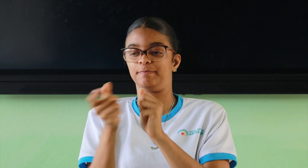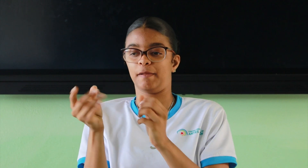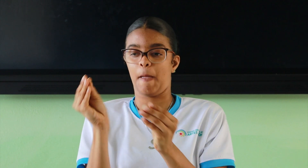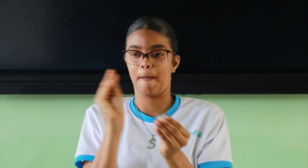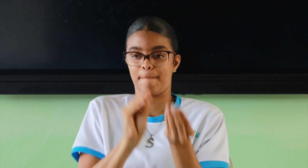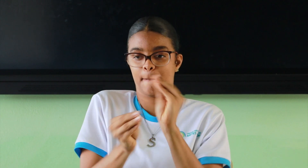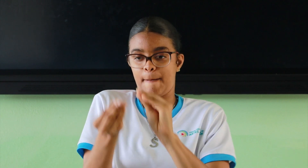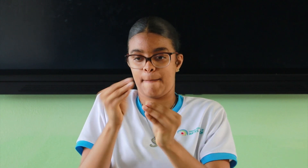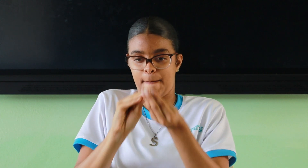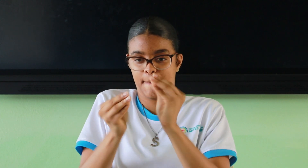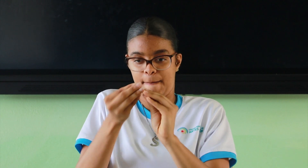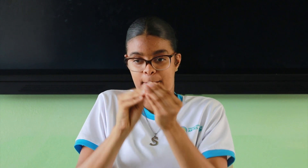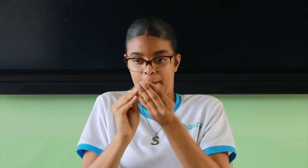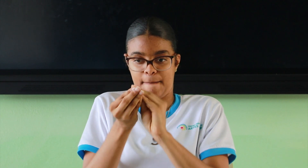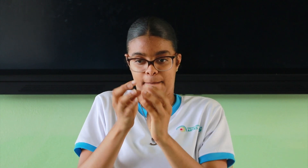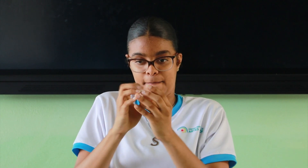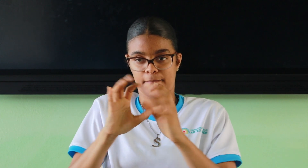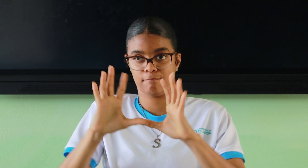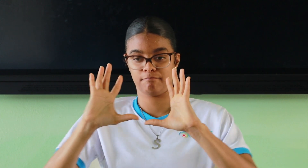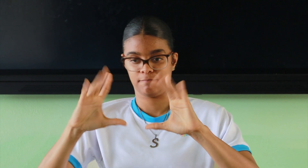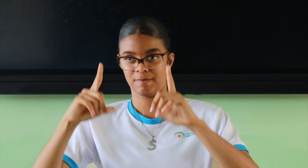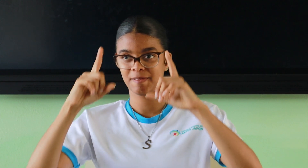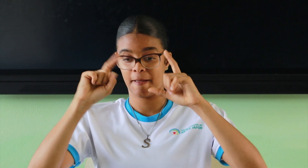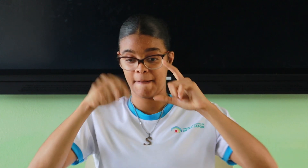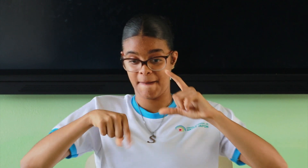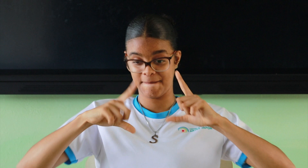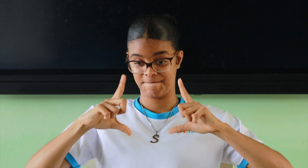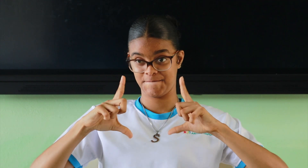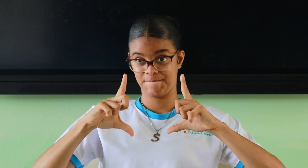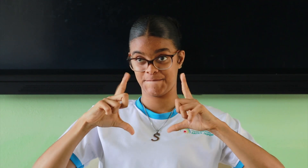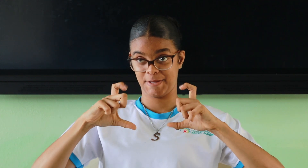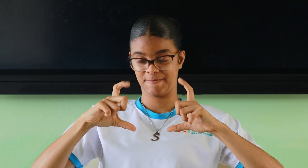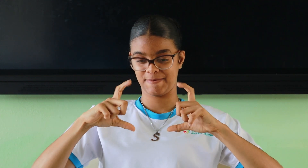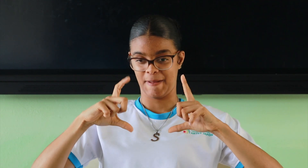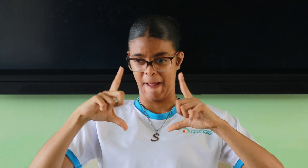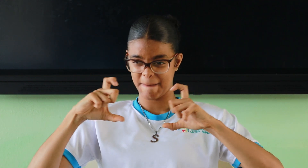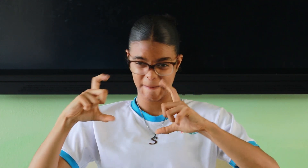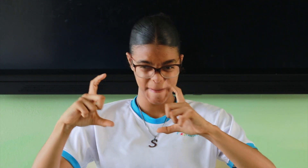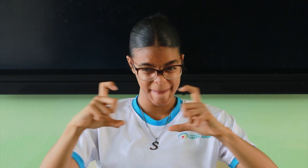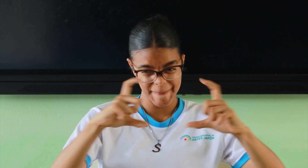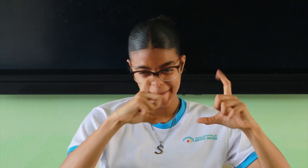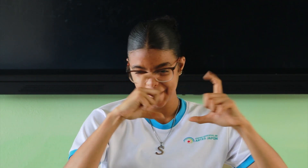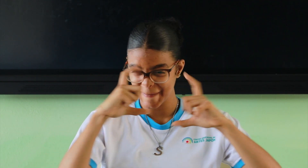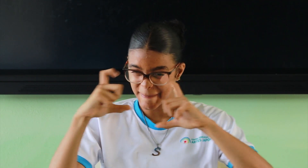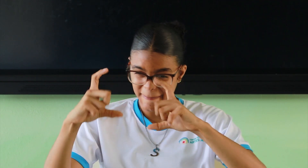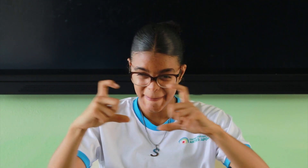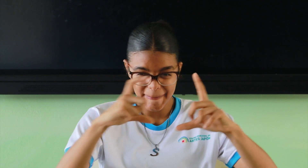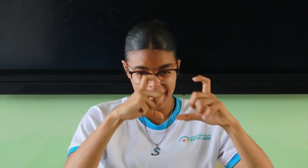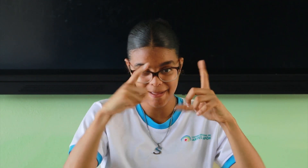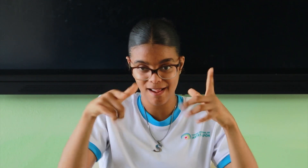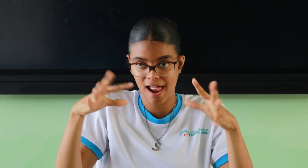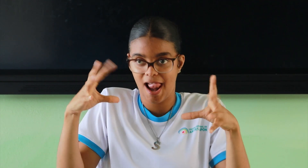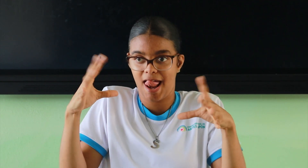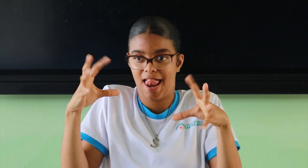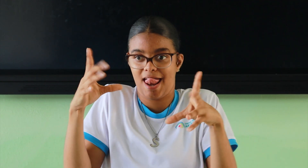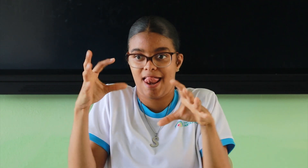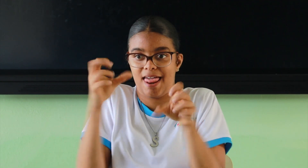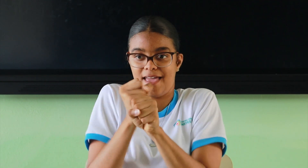haciendo el pequeño muñequito con la masilla y eso. Entonces, hacer esa secuencia